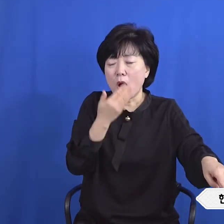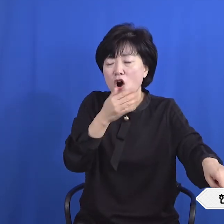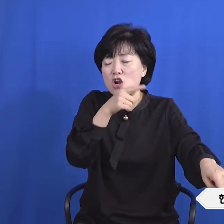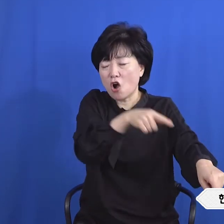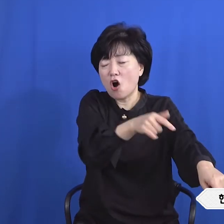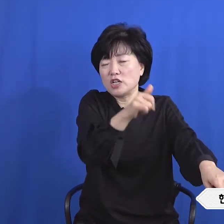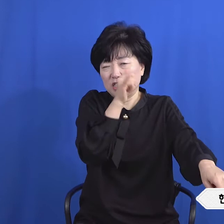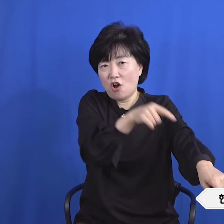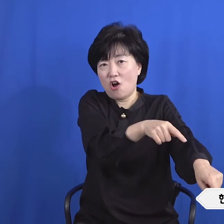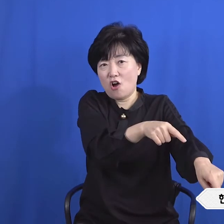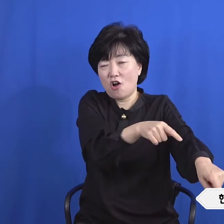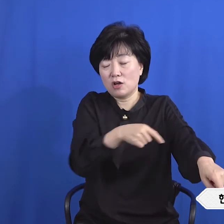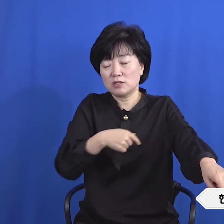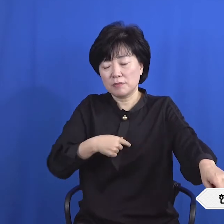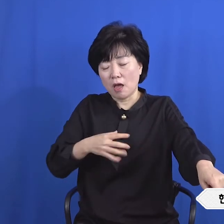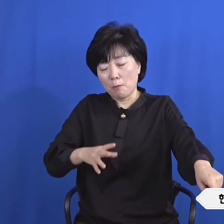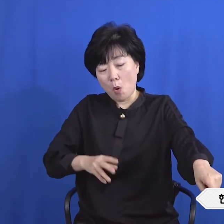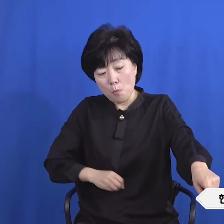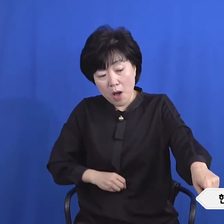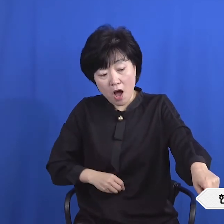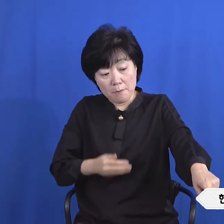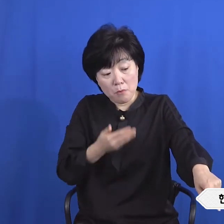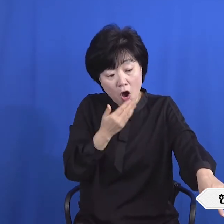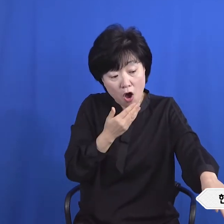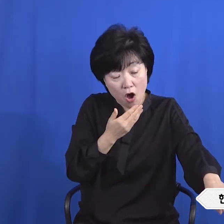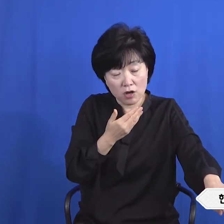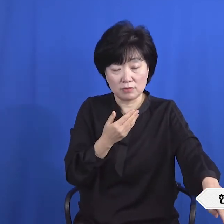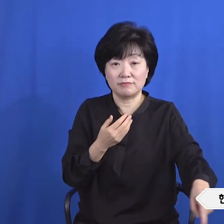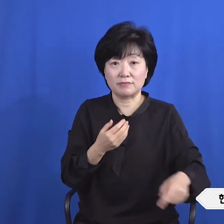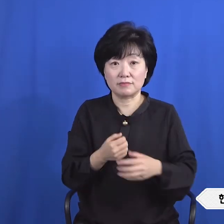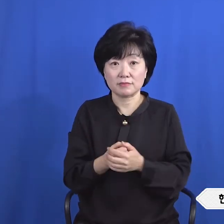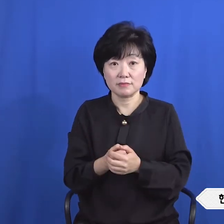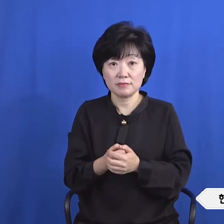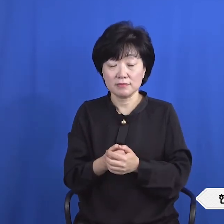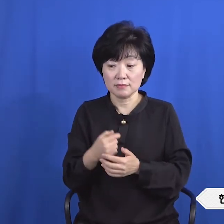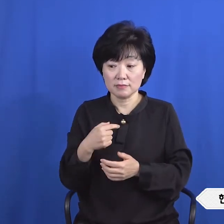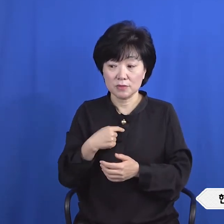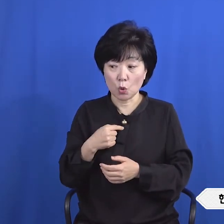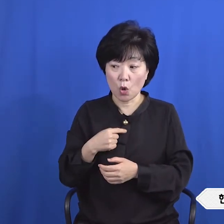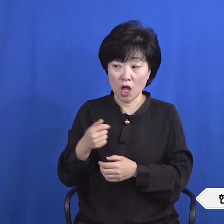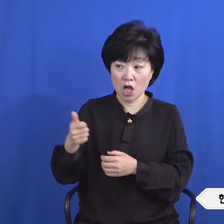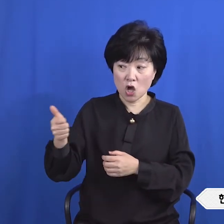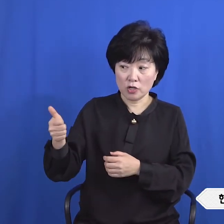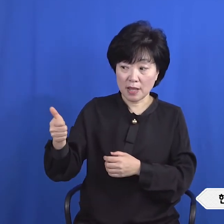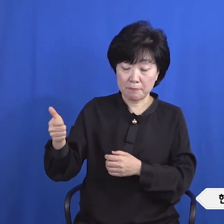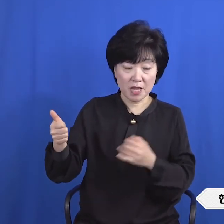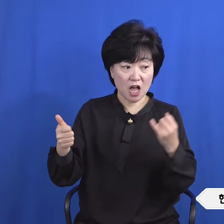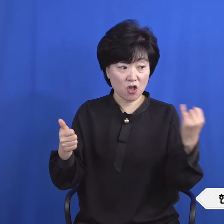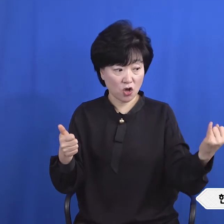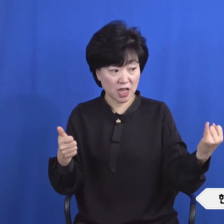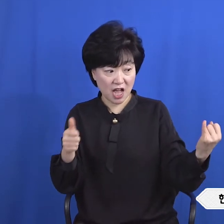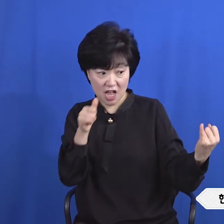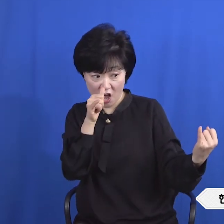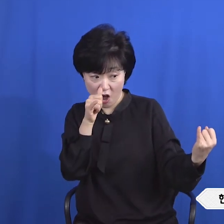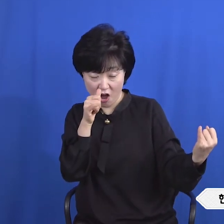존재하기 때문입니다. 인간이 누구나 성욕을 느끼는 것은 이 이성이 존재하기